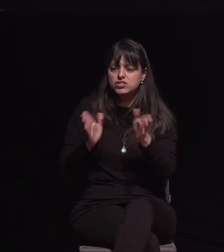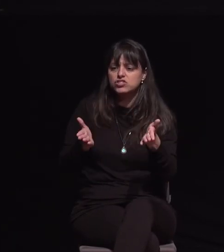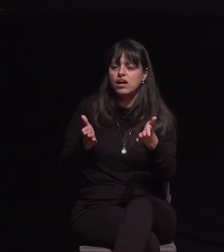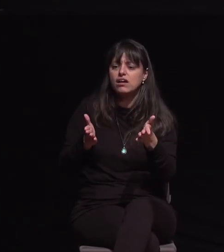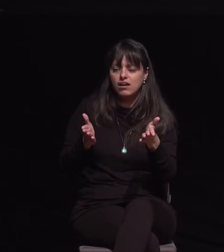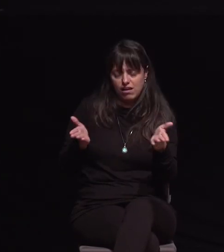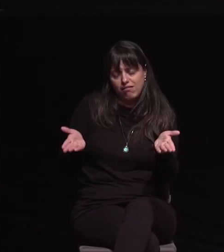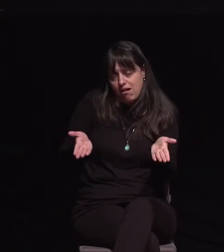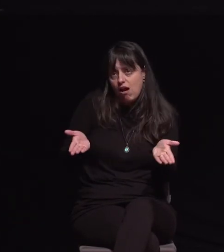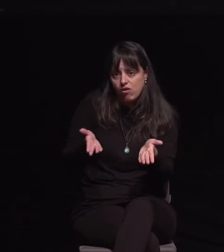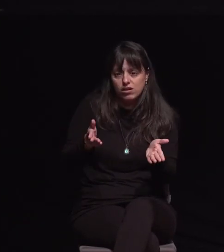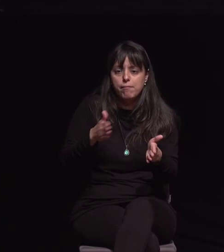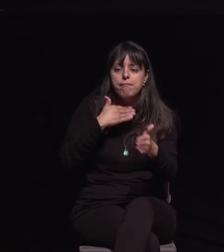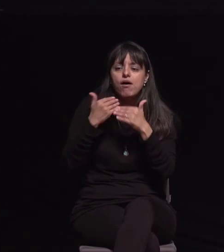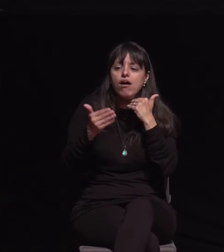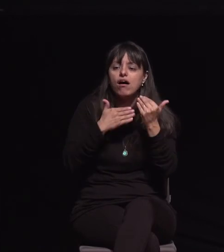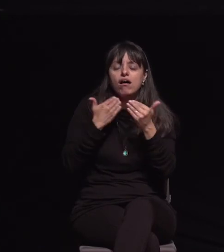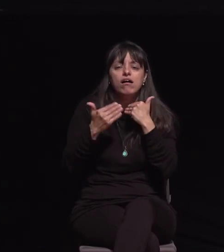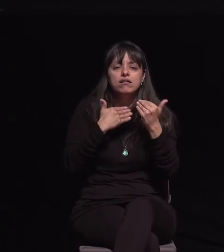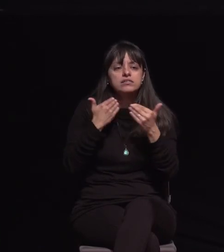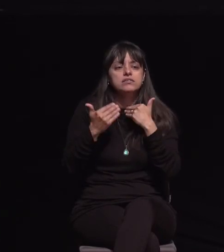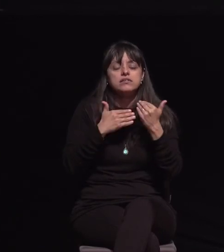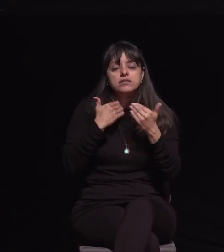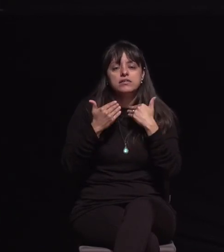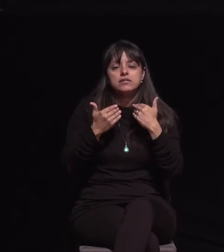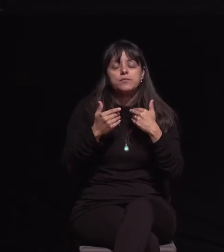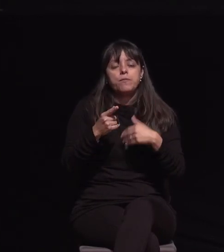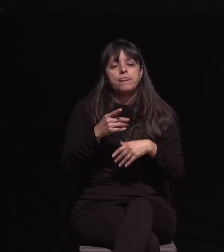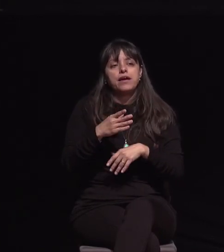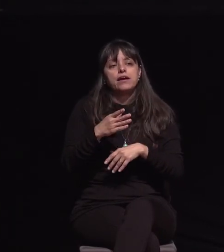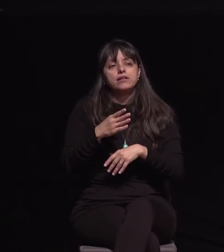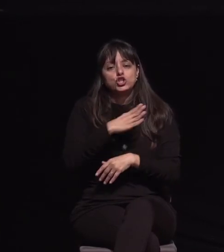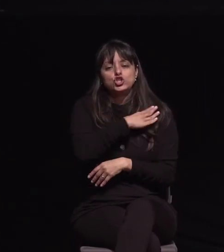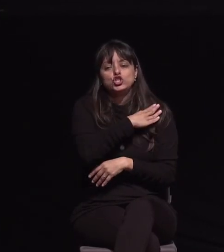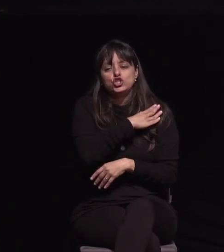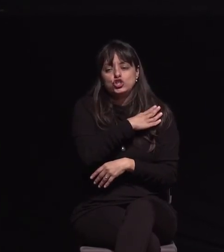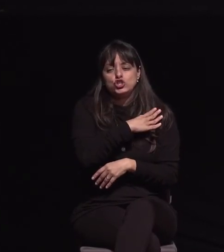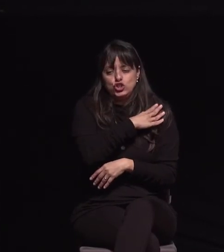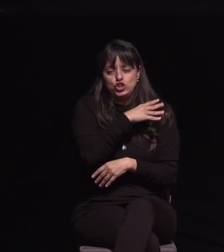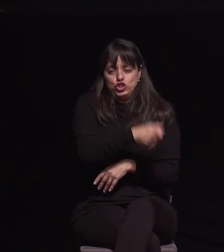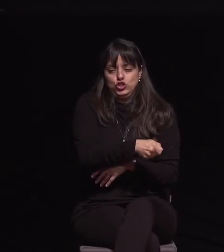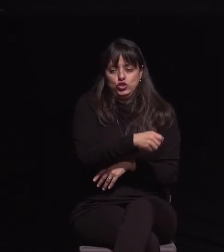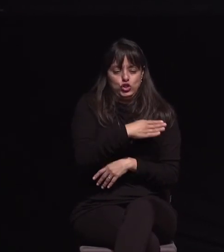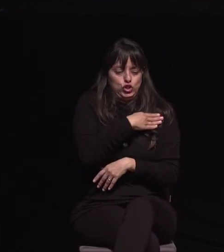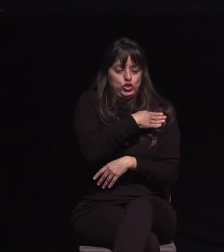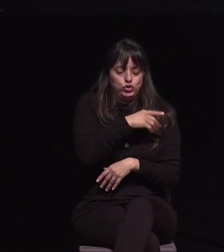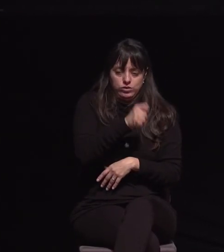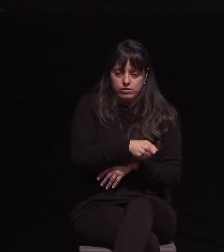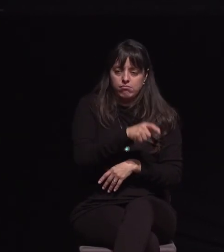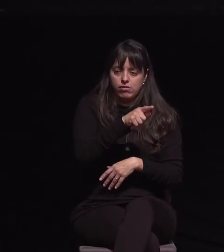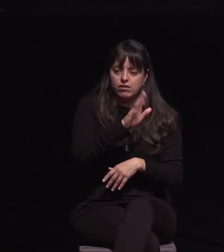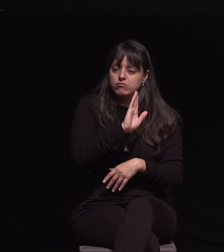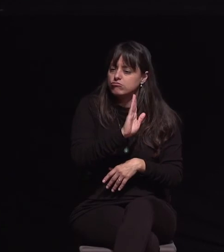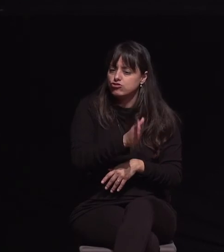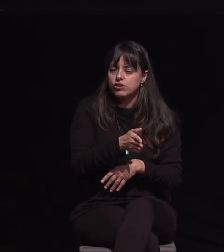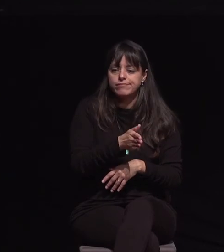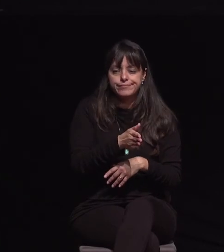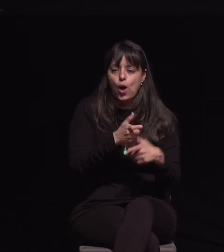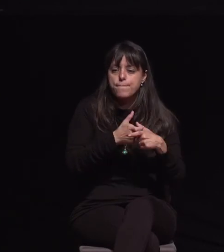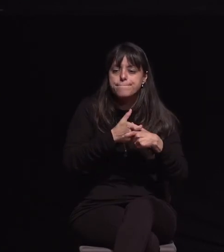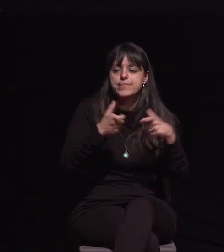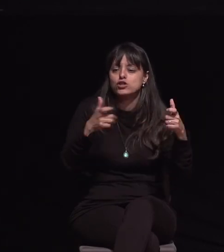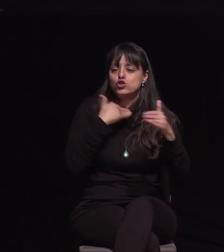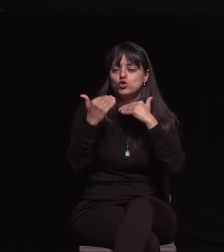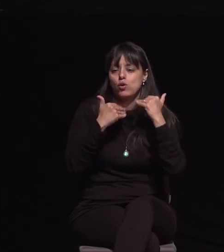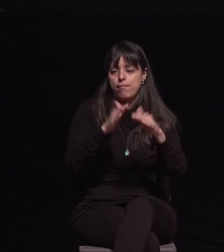mortalidade infantil aumentou aqui durante a ditadura, aumentou demais. Isso